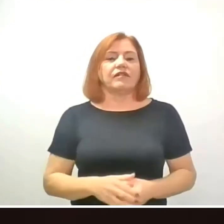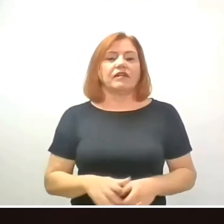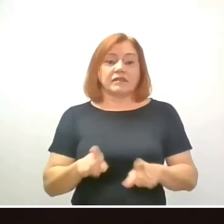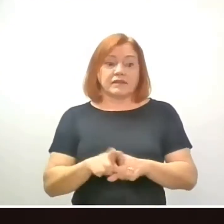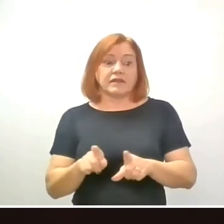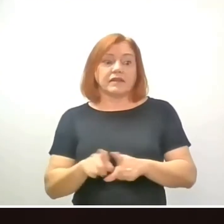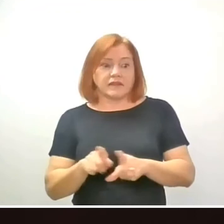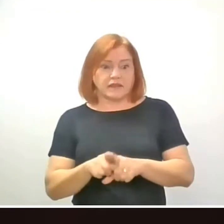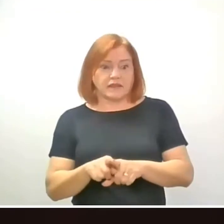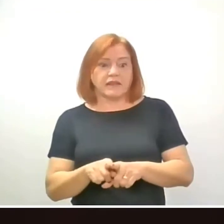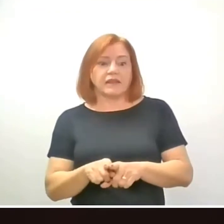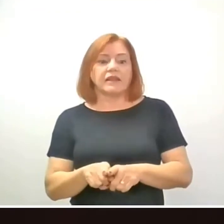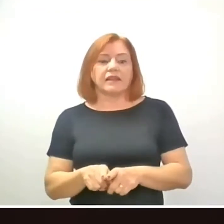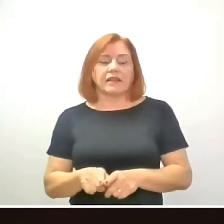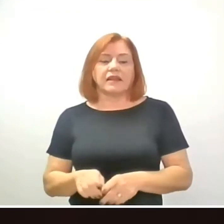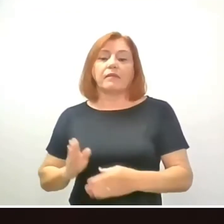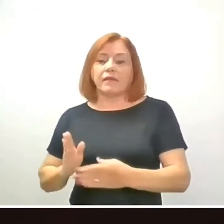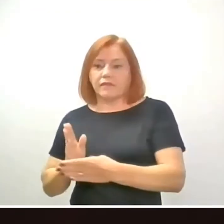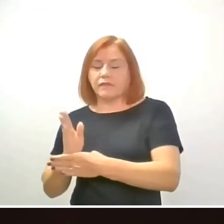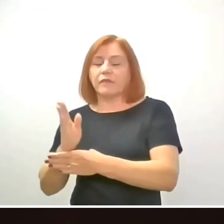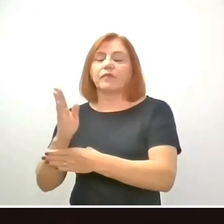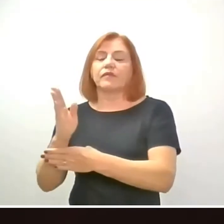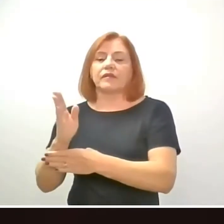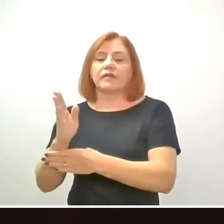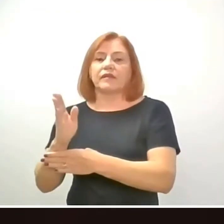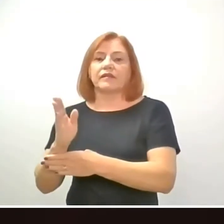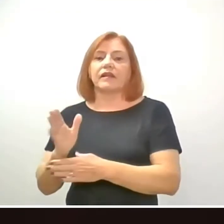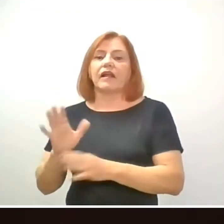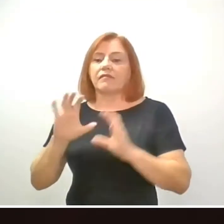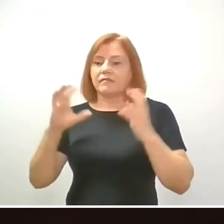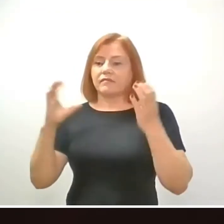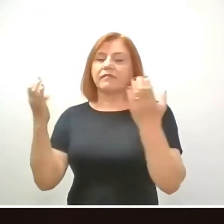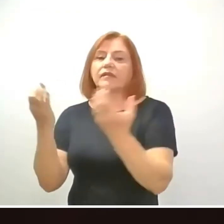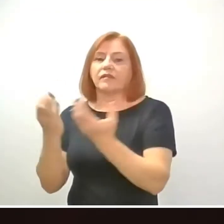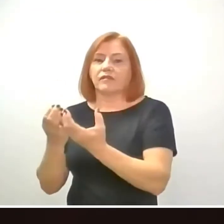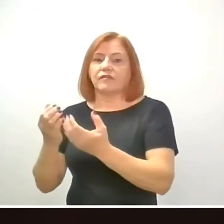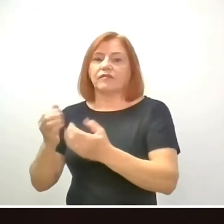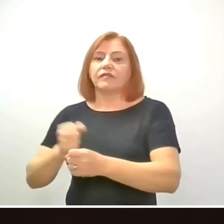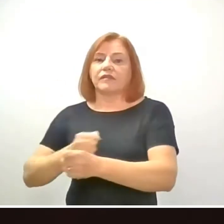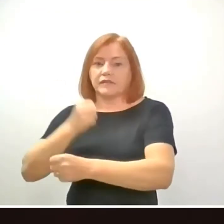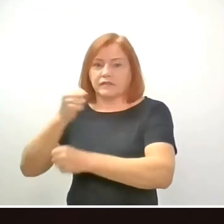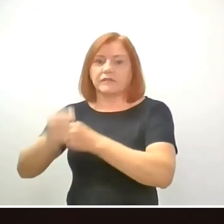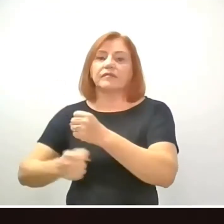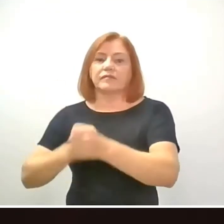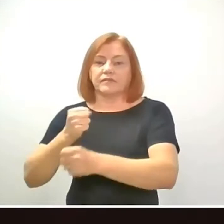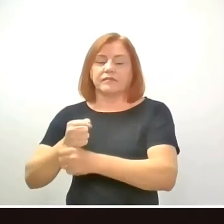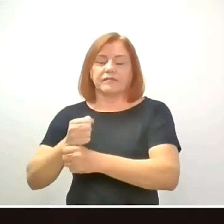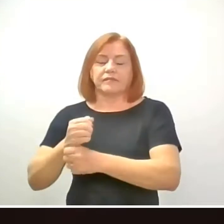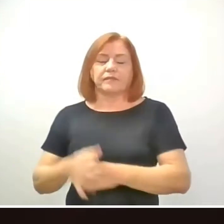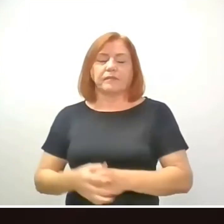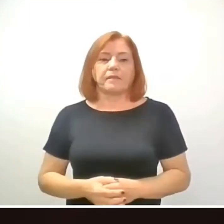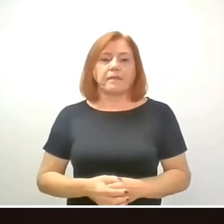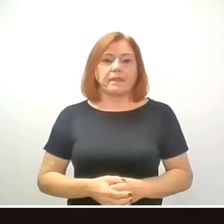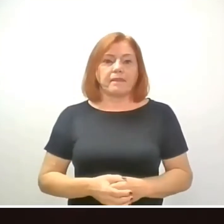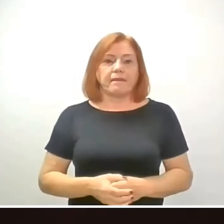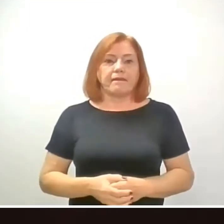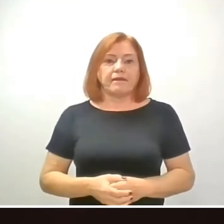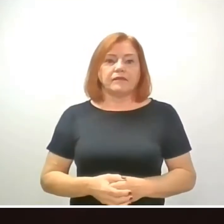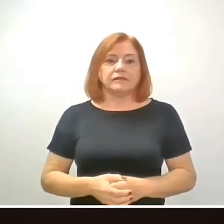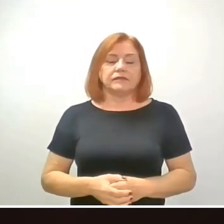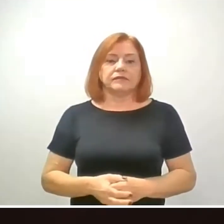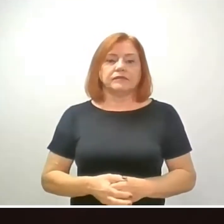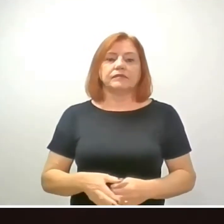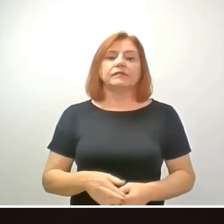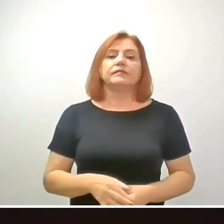suas conferências do ano que vem. E também, as missões no exterior, nós cuidamos de muitas